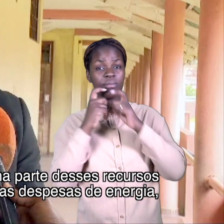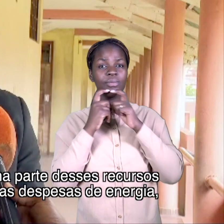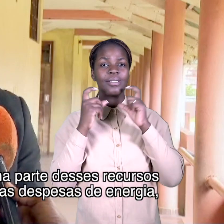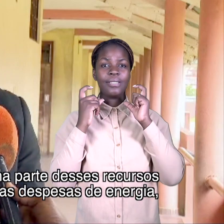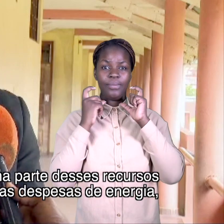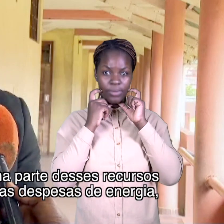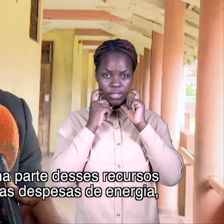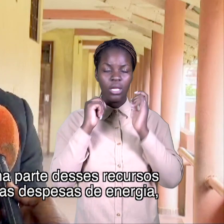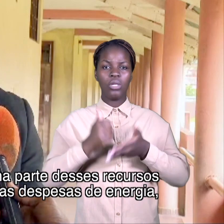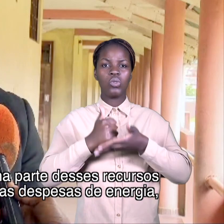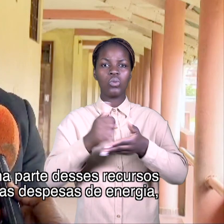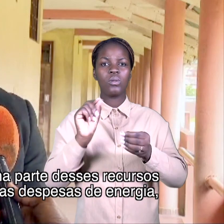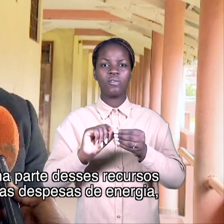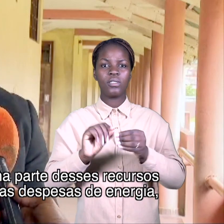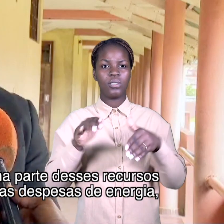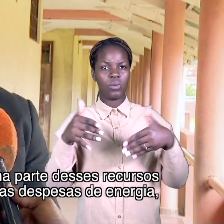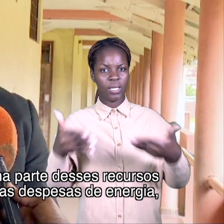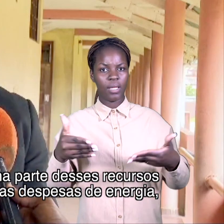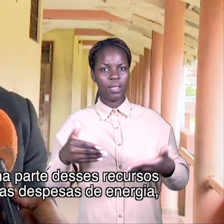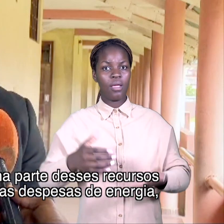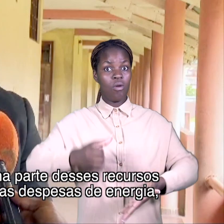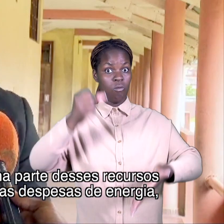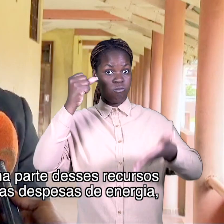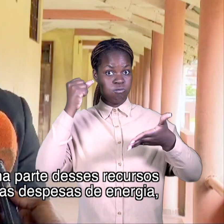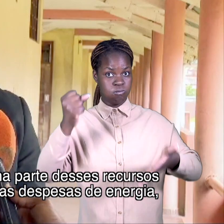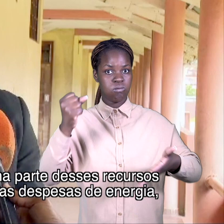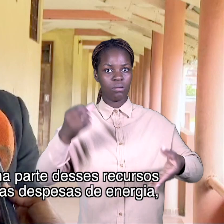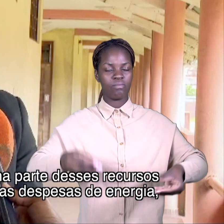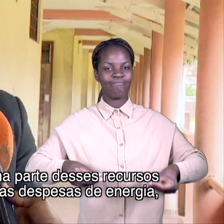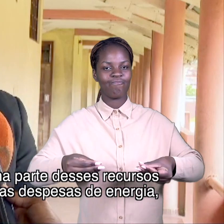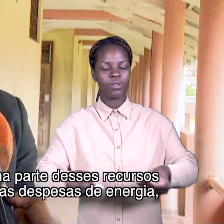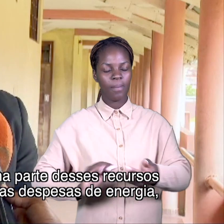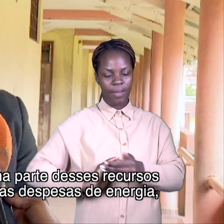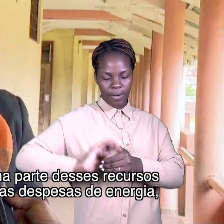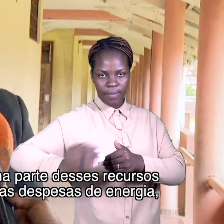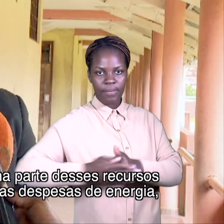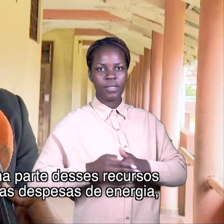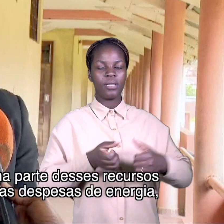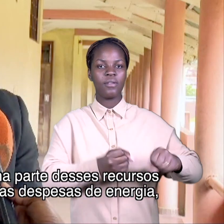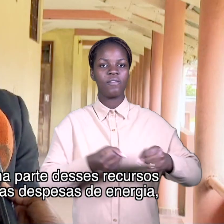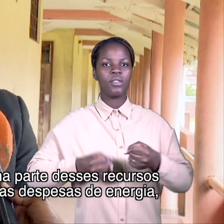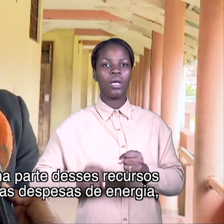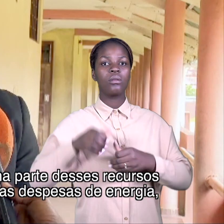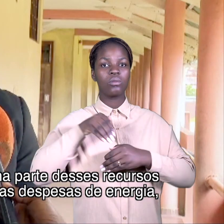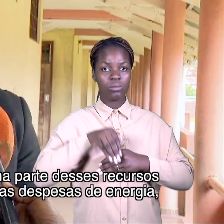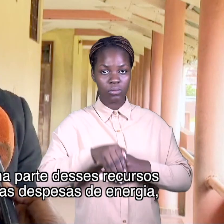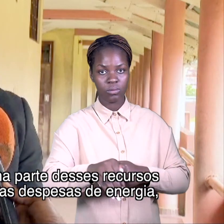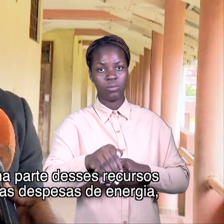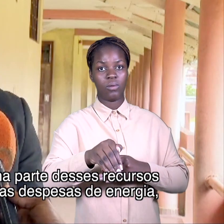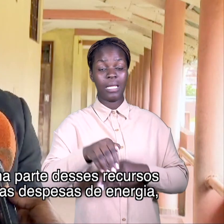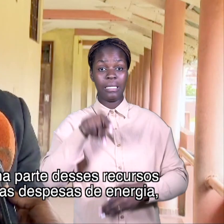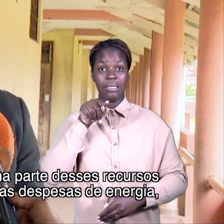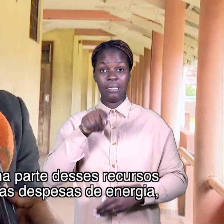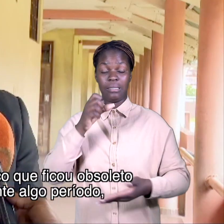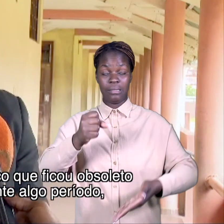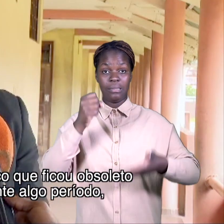para a retoma das atividades, e uma parte destes recursos financeiros permitiu a cobertura das despesas